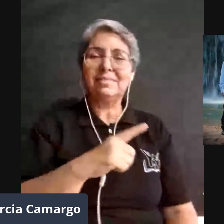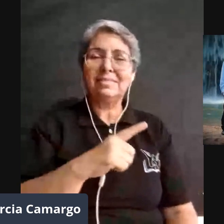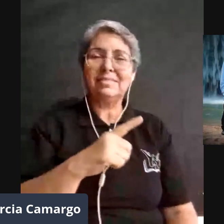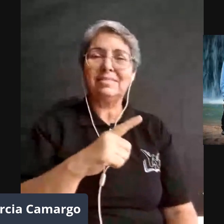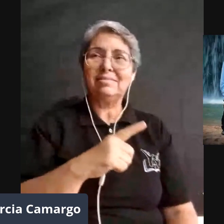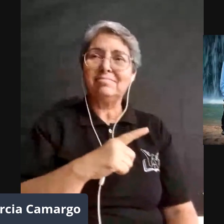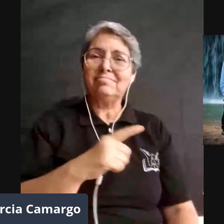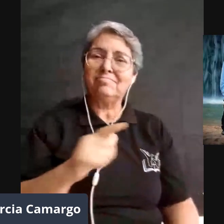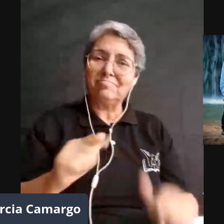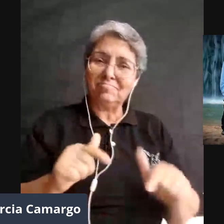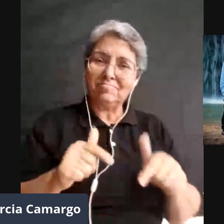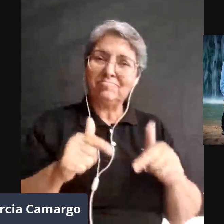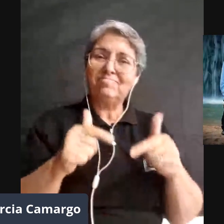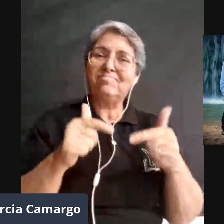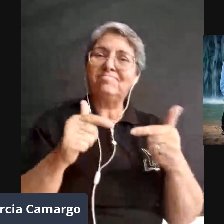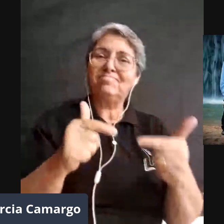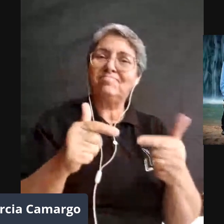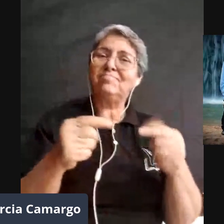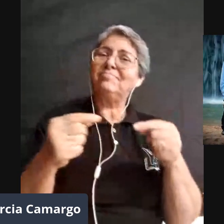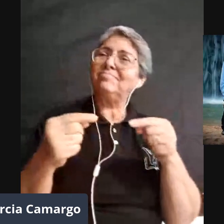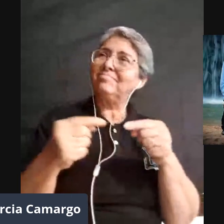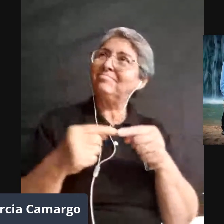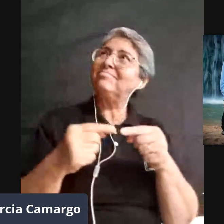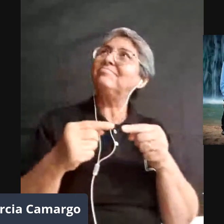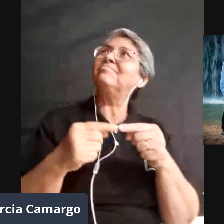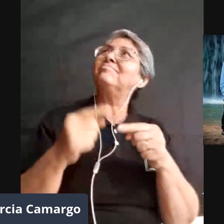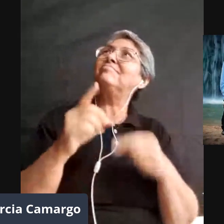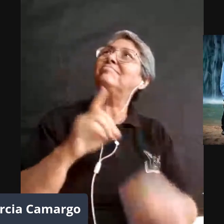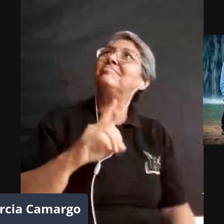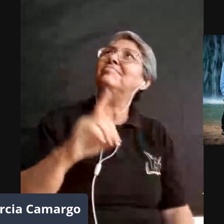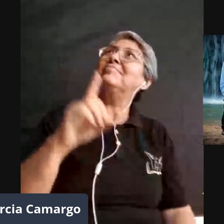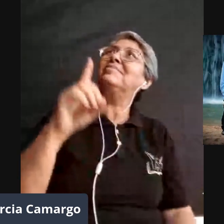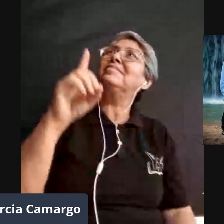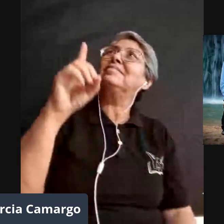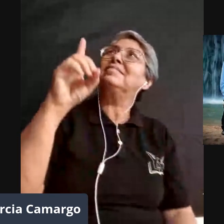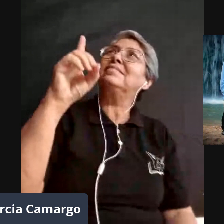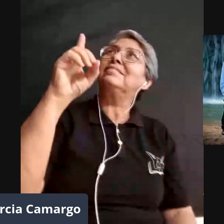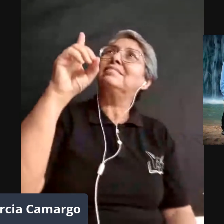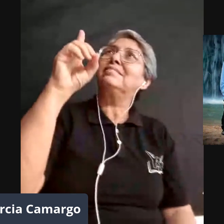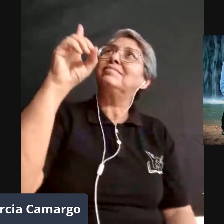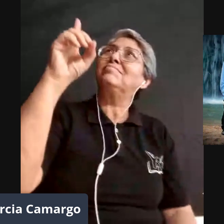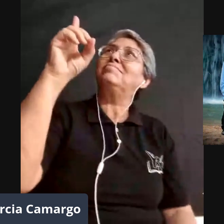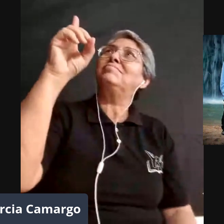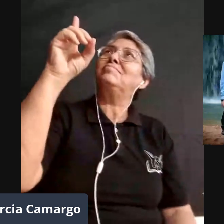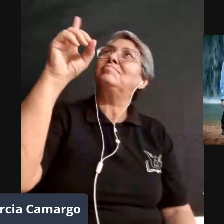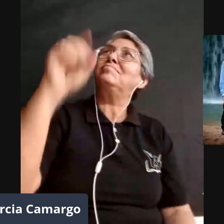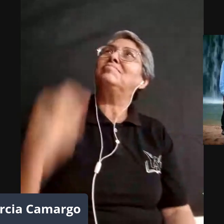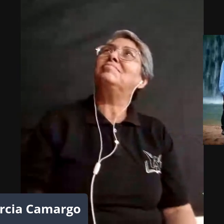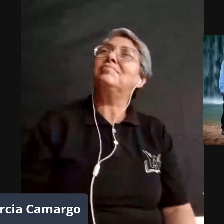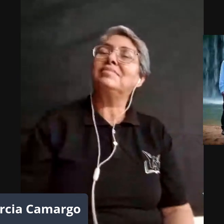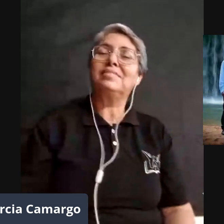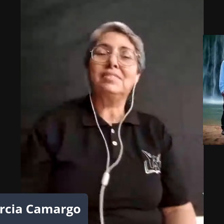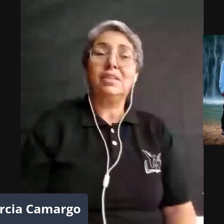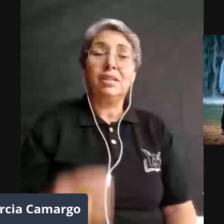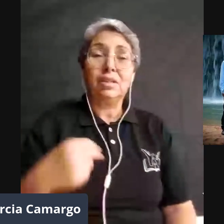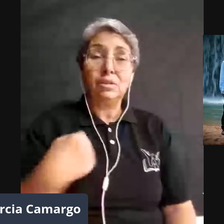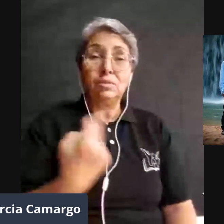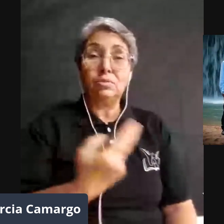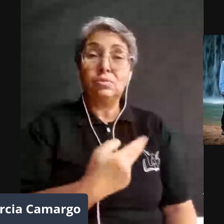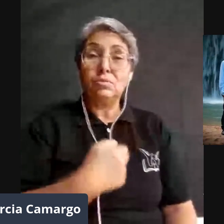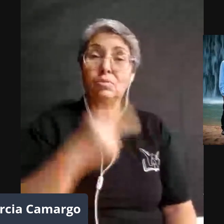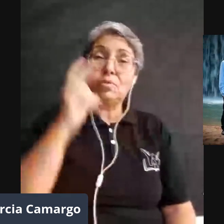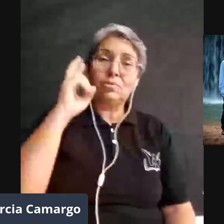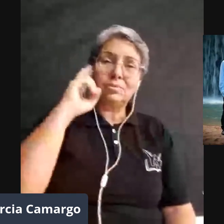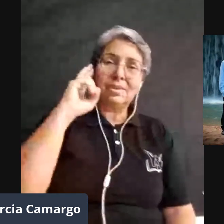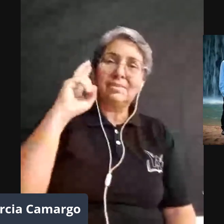com Deus por meio de nosso Senhor, por